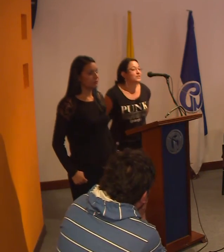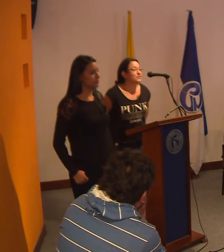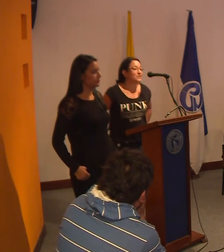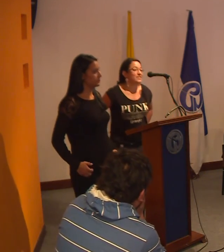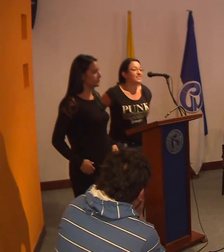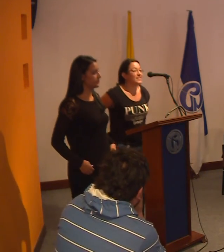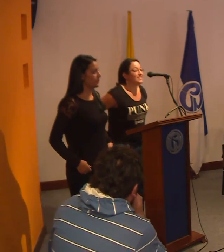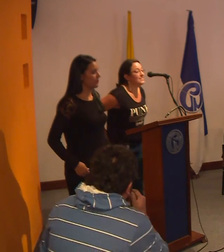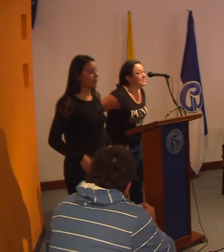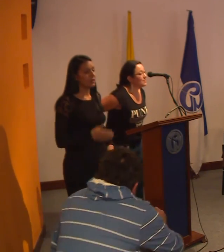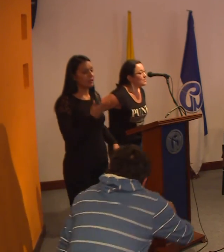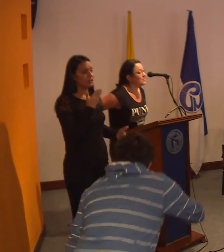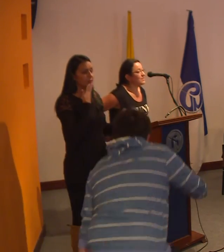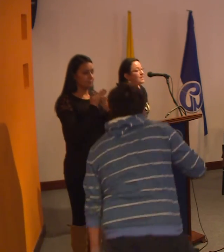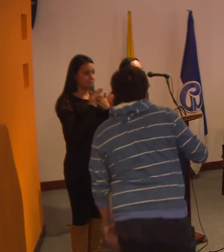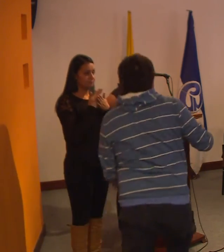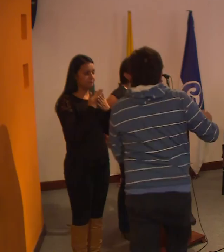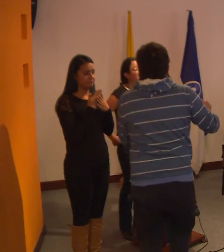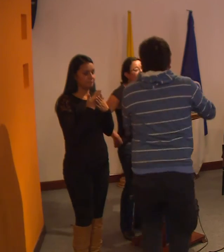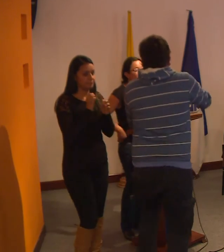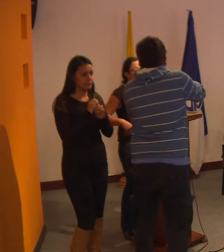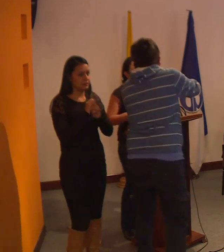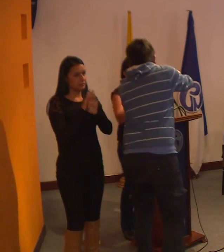Bueno, buenos días.